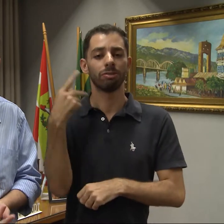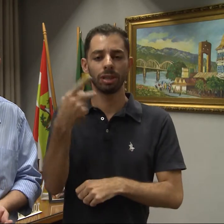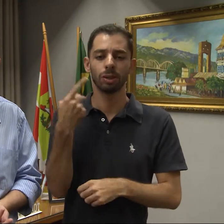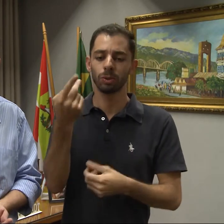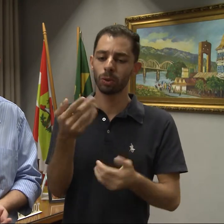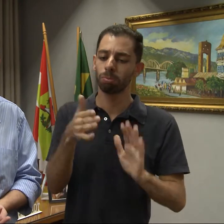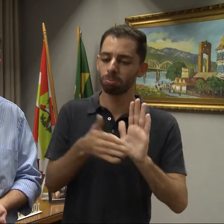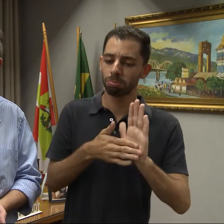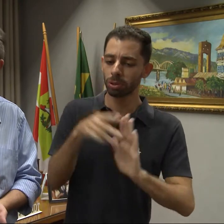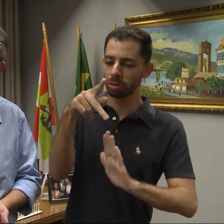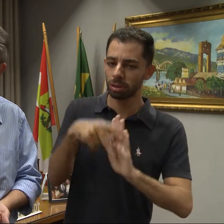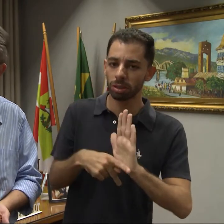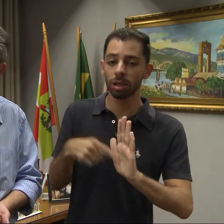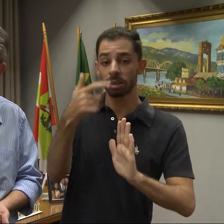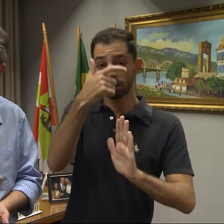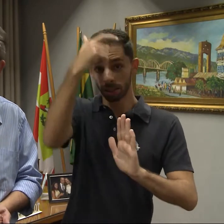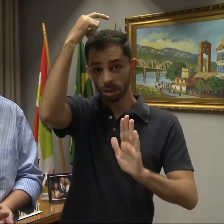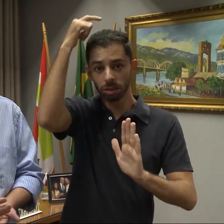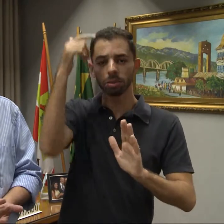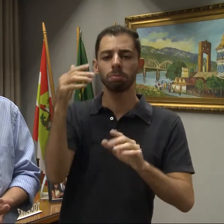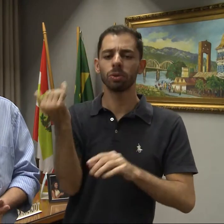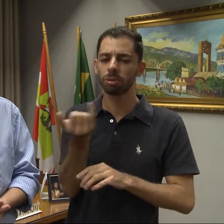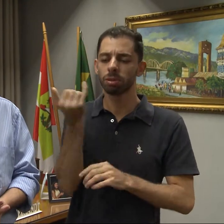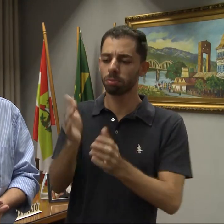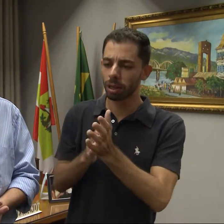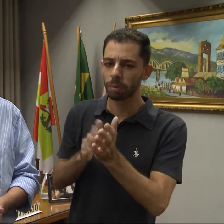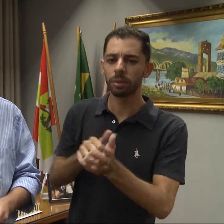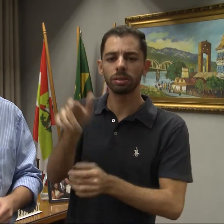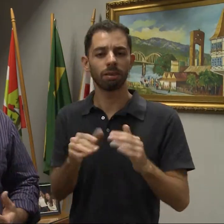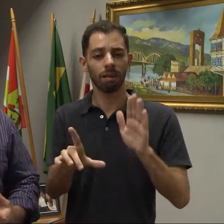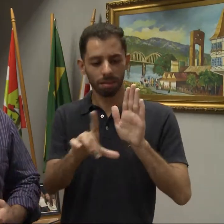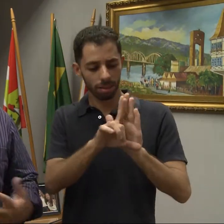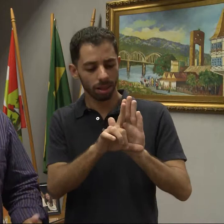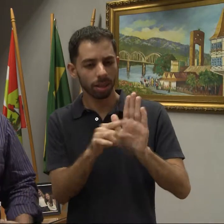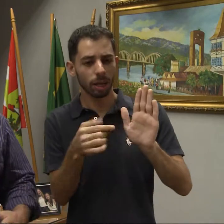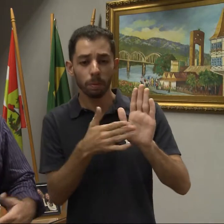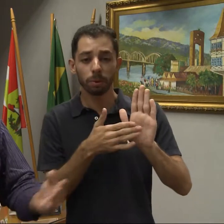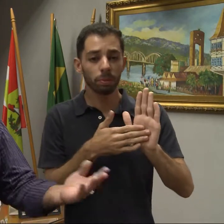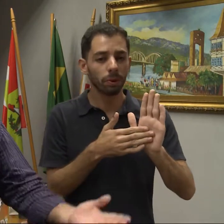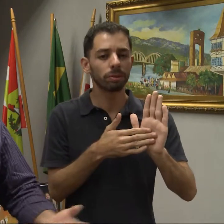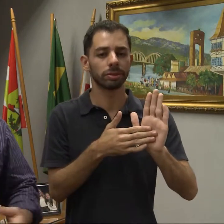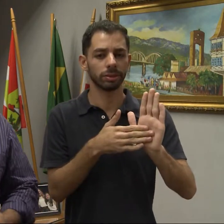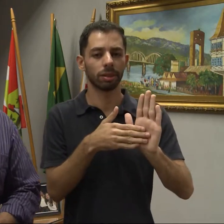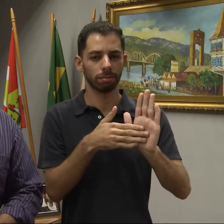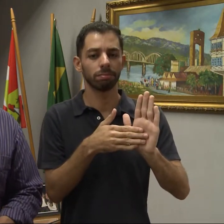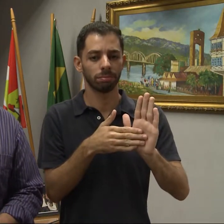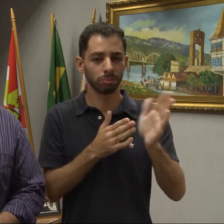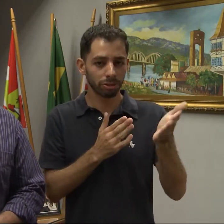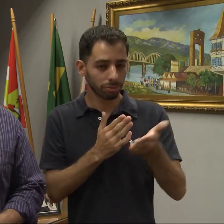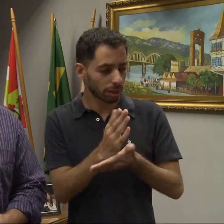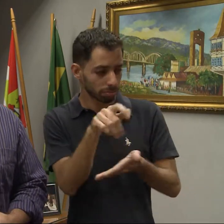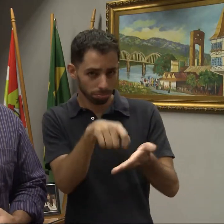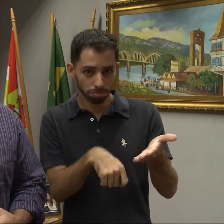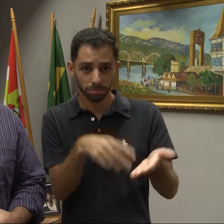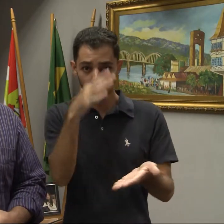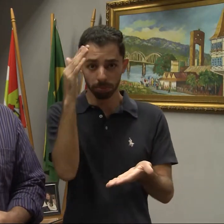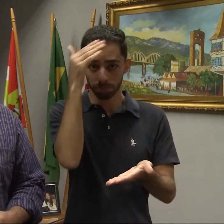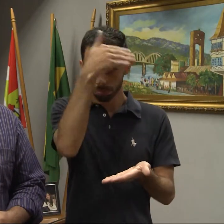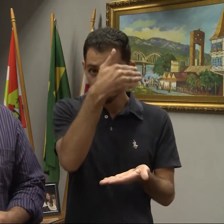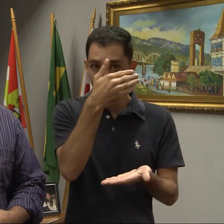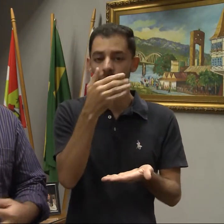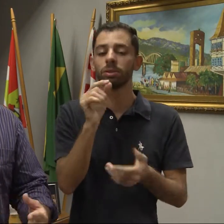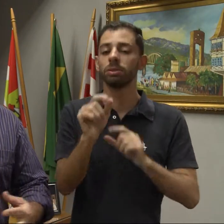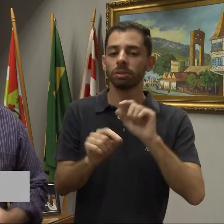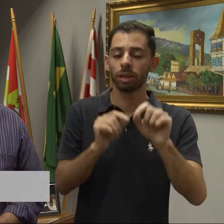trouxe, propôs, o vereador Adriano, que tem que destacar e dar os parabéns para ele pela iniciativa. A proposta da lei, hoje sancionada aqui pelo prefeito,